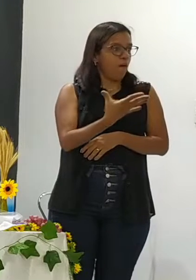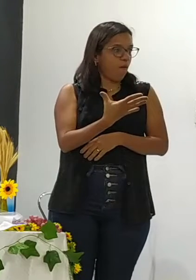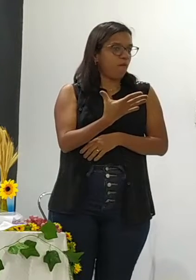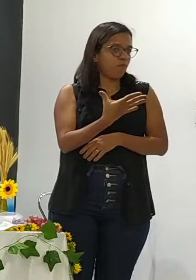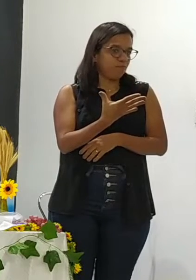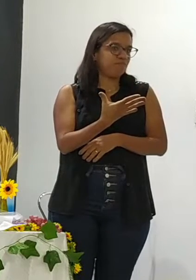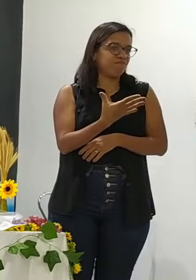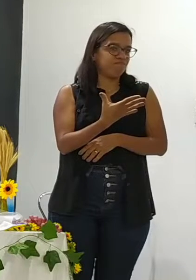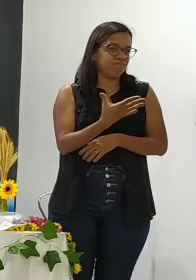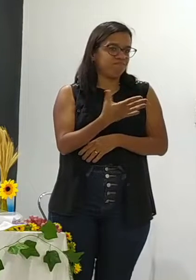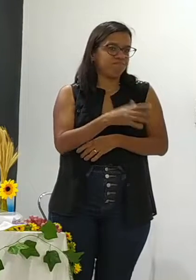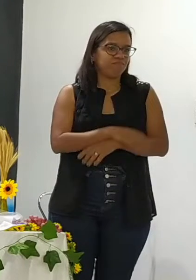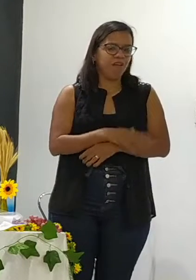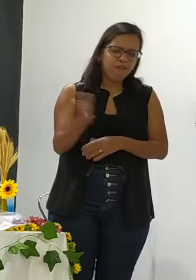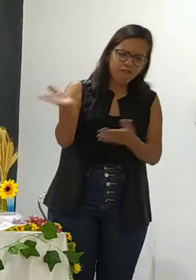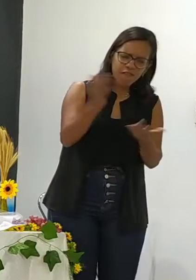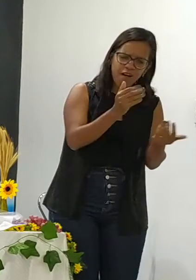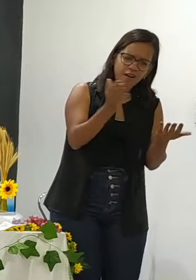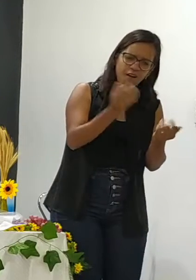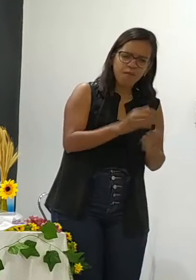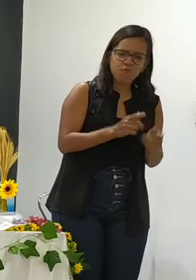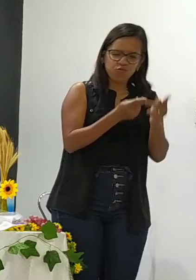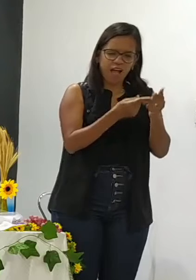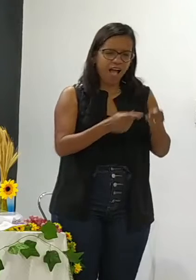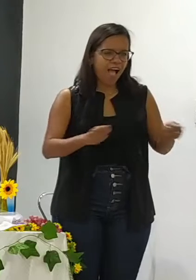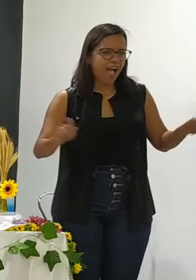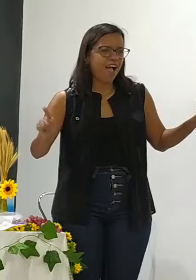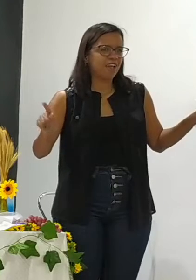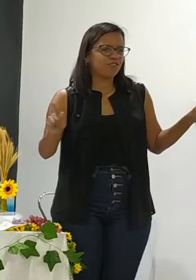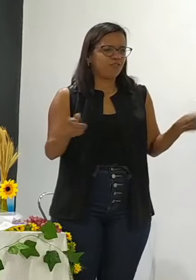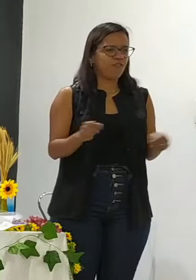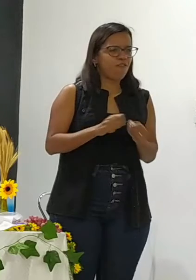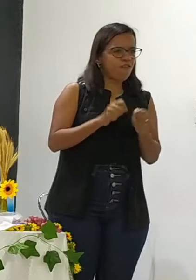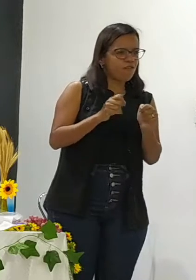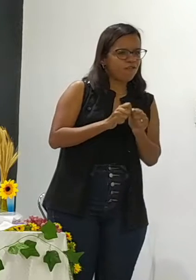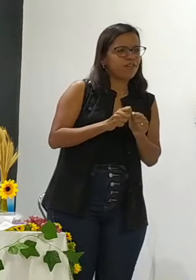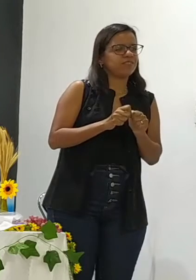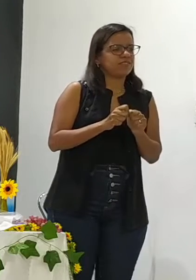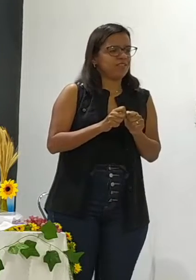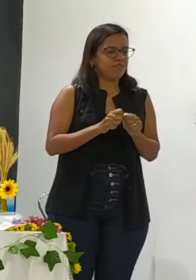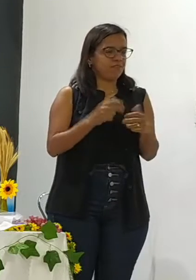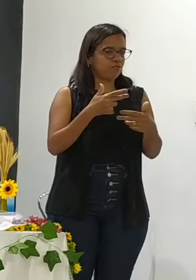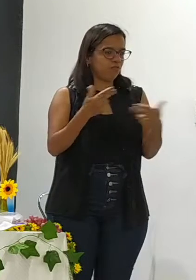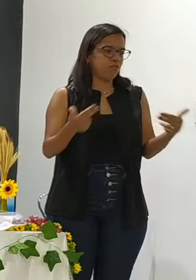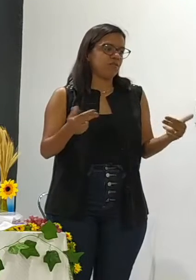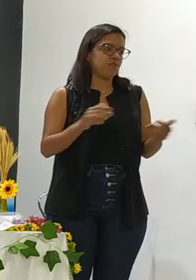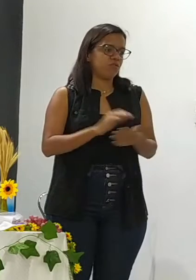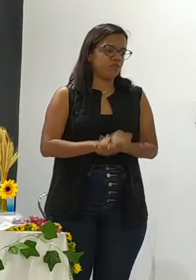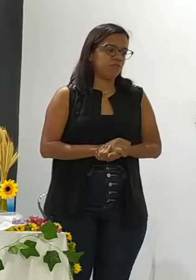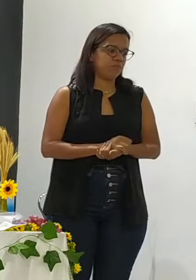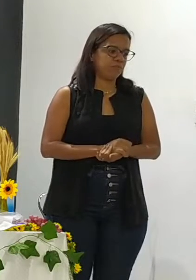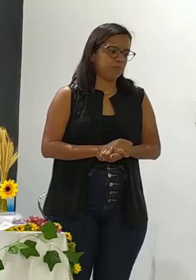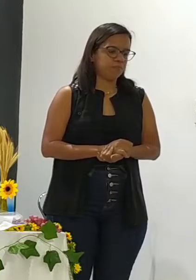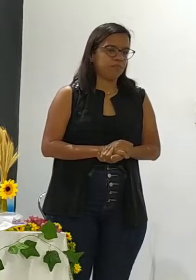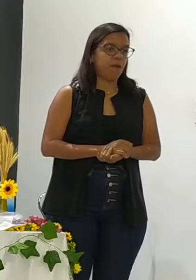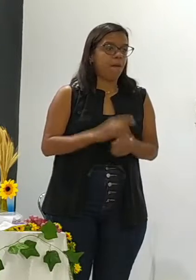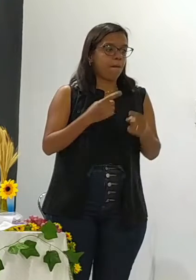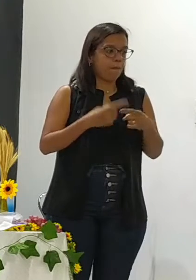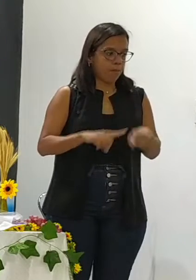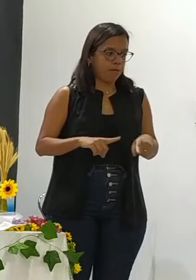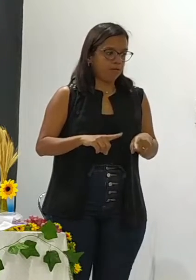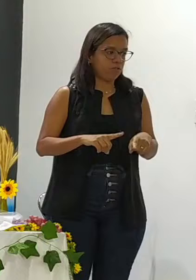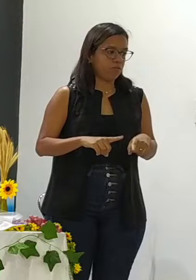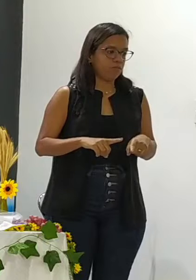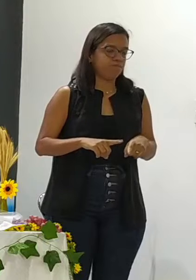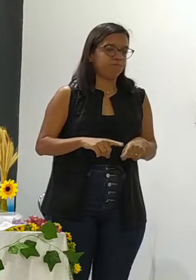diziam assim, vamos lá, comer um churrasco, vamos fazer isso, vamos fazer aquilo. Mas na hora